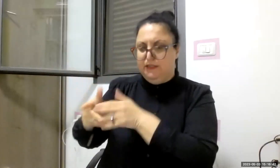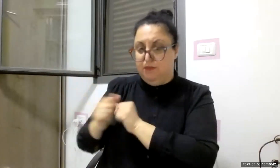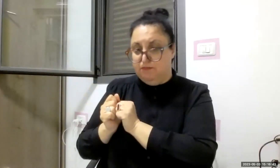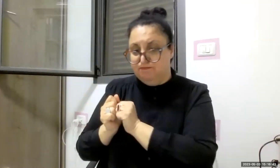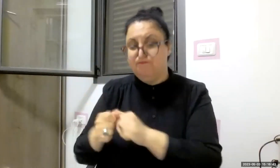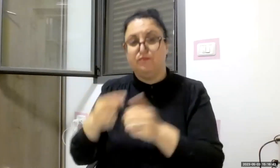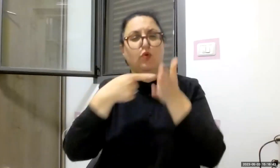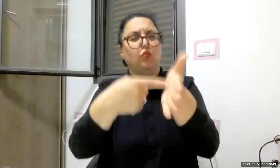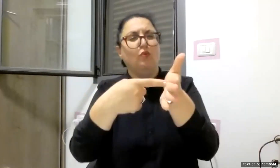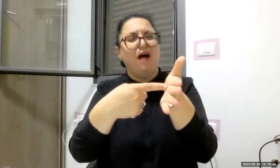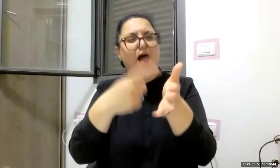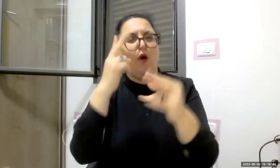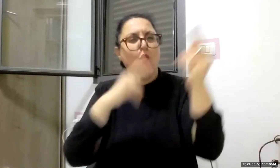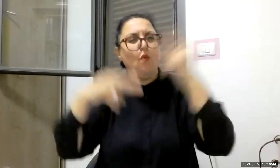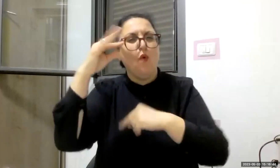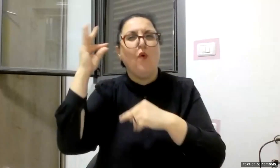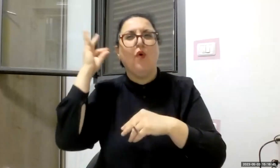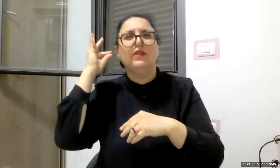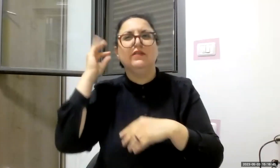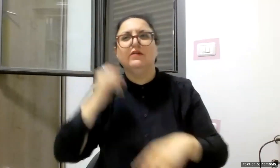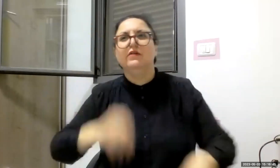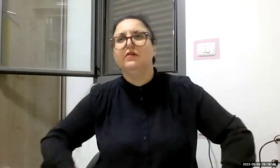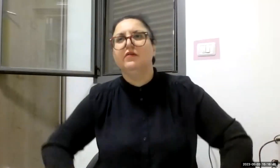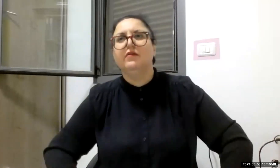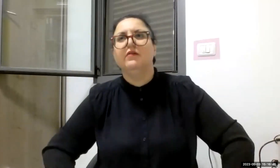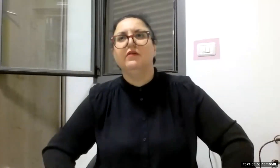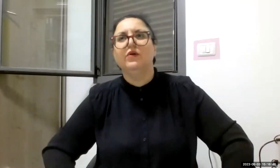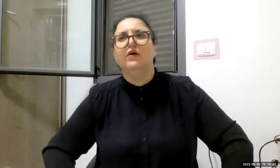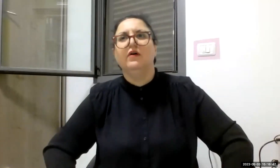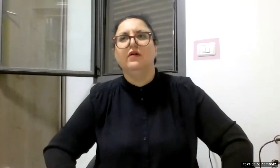מתחתיו, ומציג לה ערך נמוך יותר.